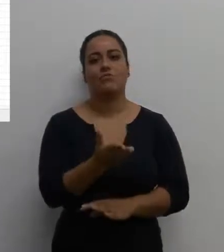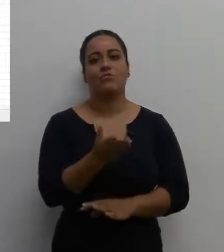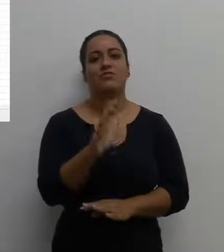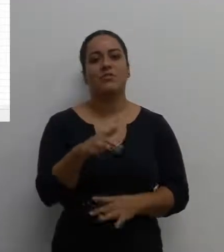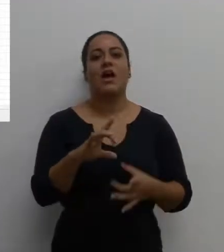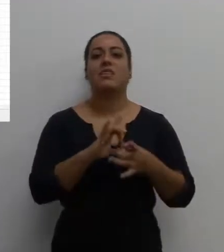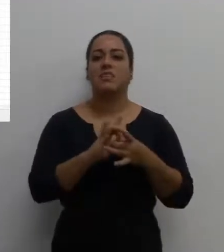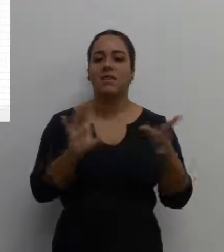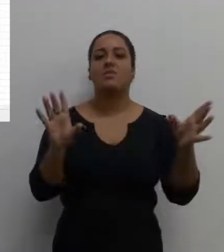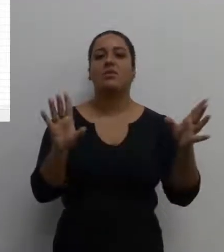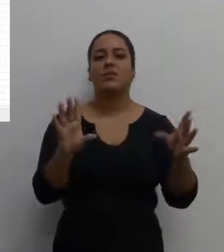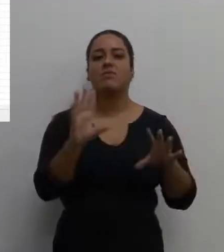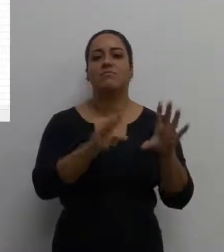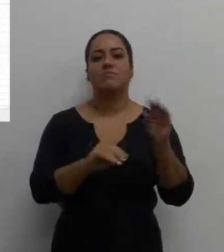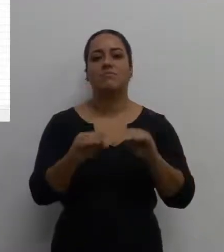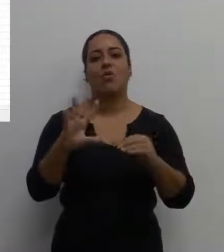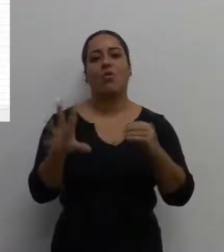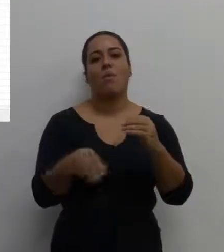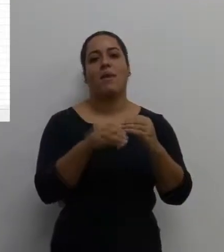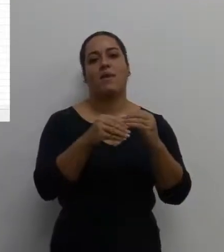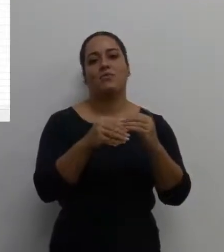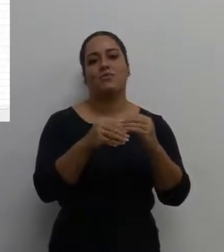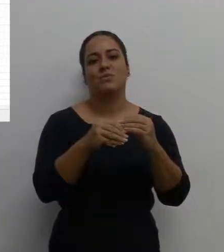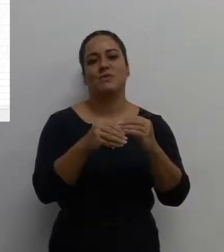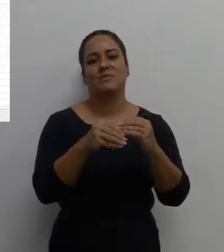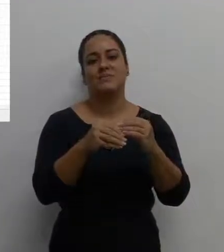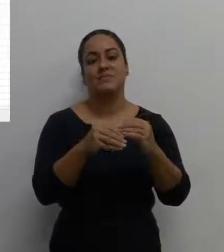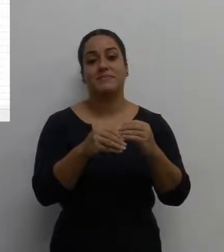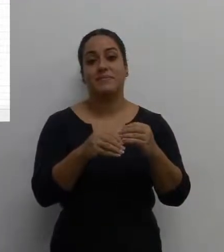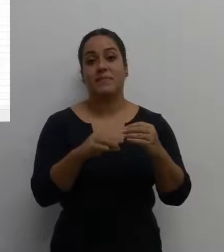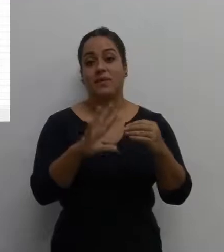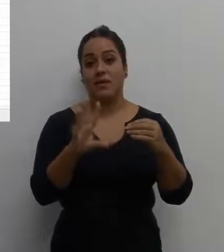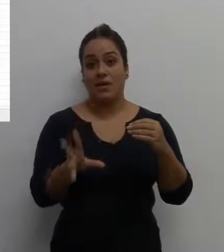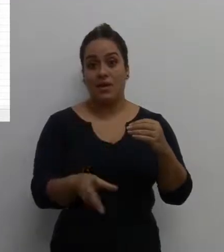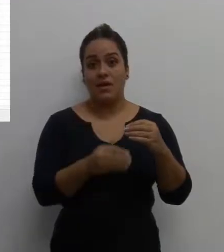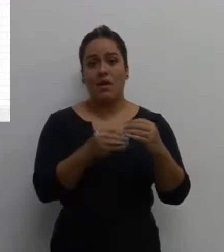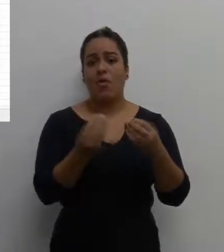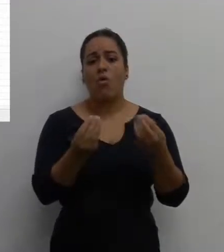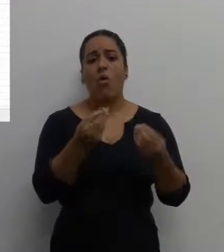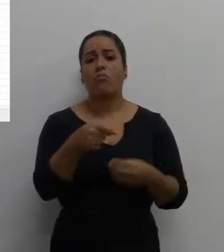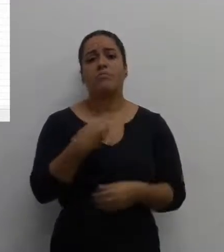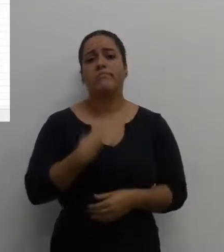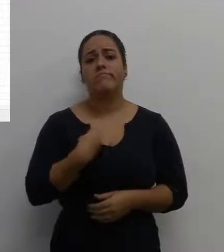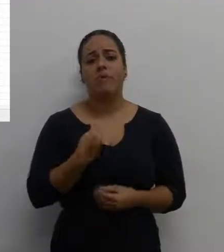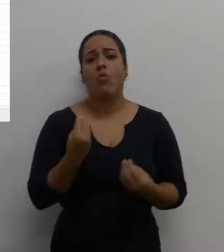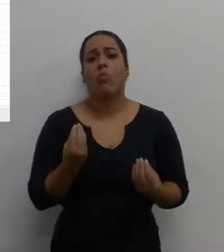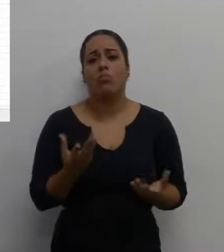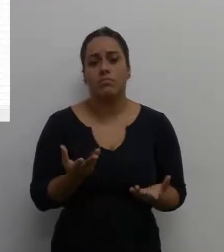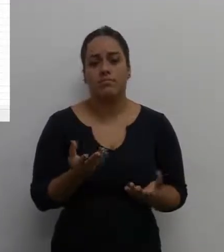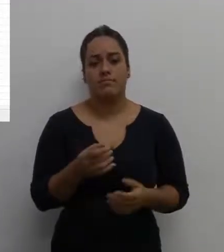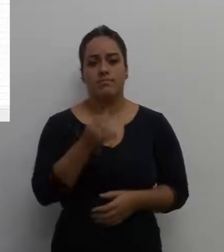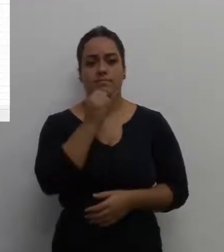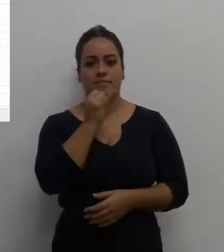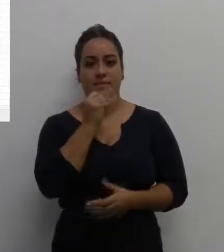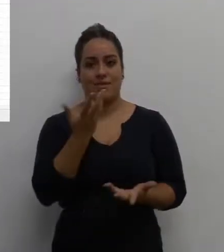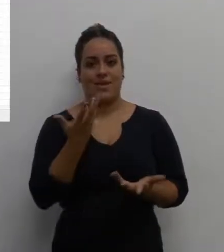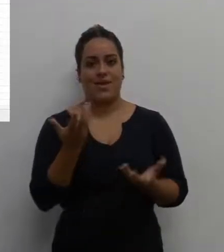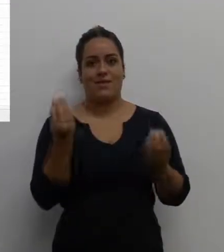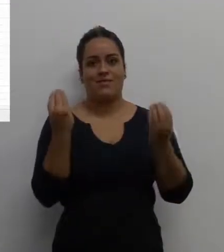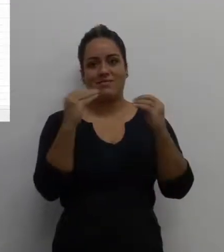Pronto. Ele já está disponível para mim aqui, ó, em complementos. Complementos. Como é que funciona isso? Vamos supor que eu queira